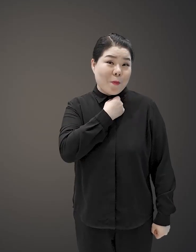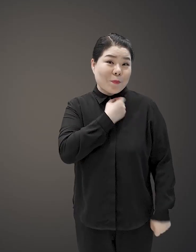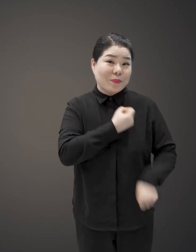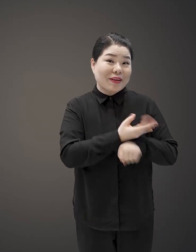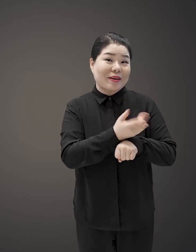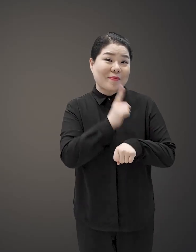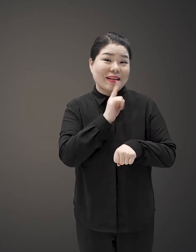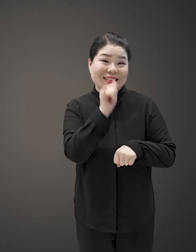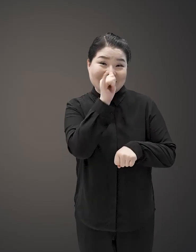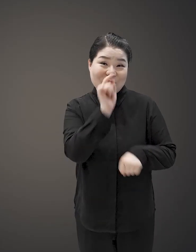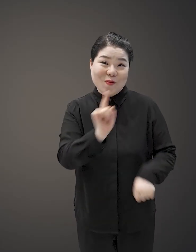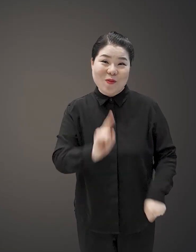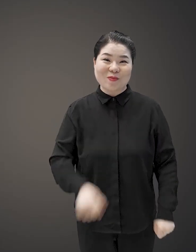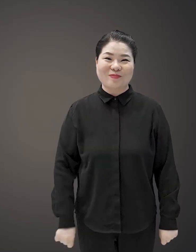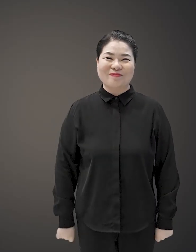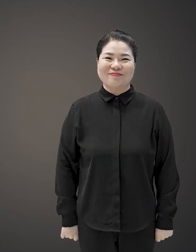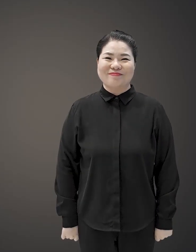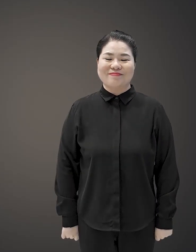말이 있나요?